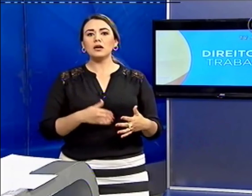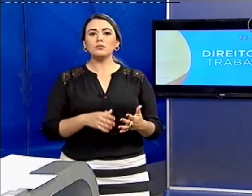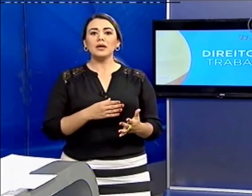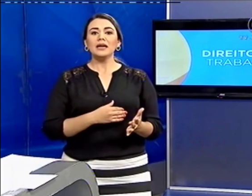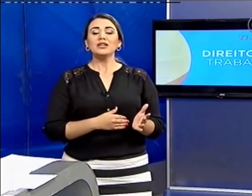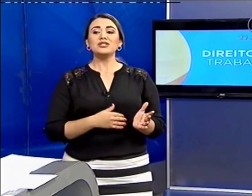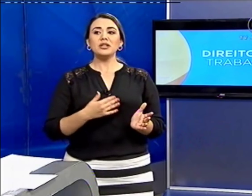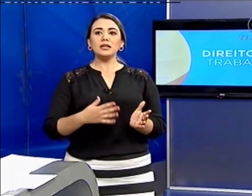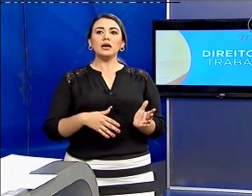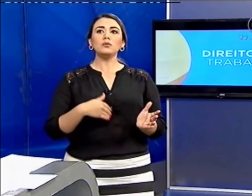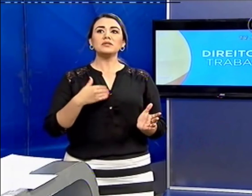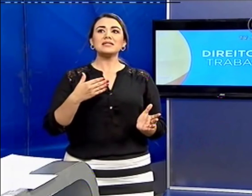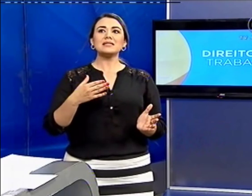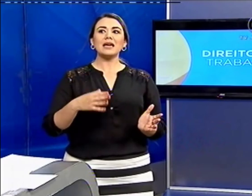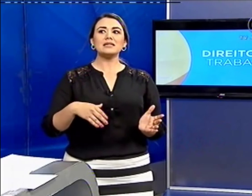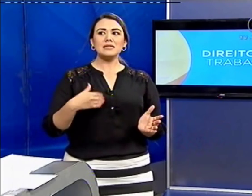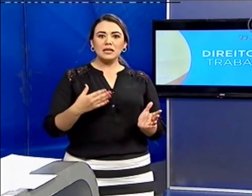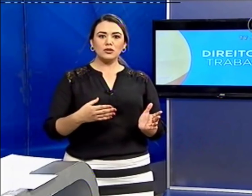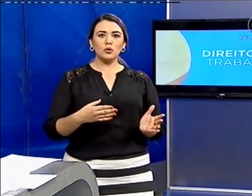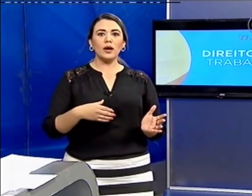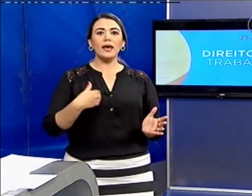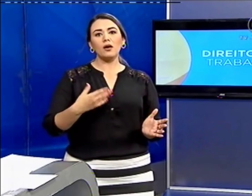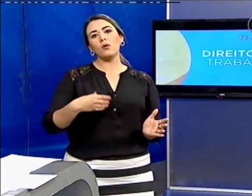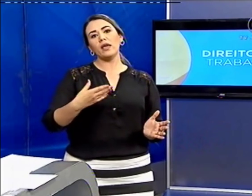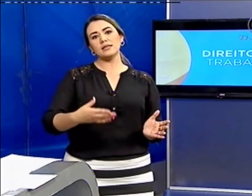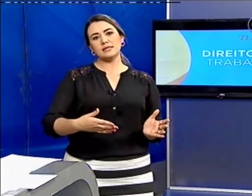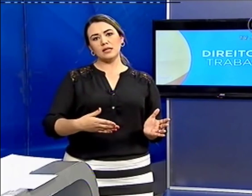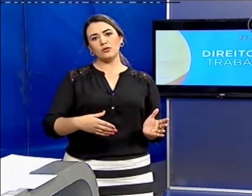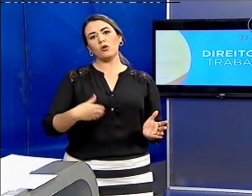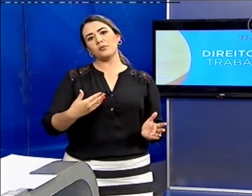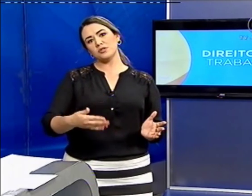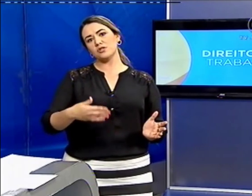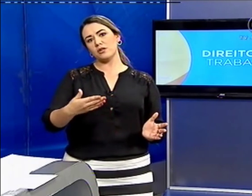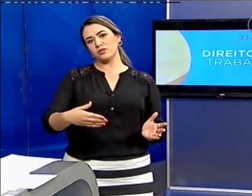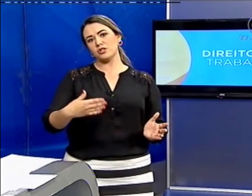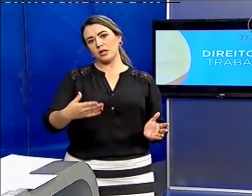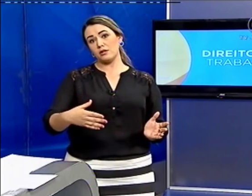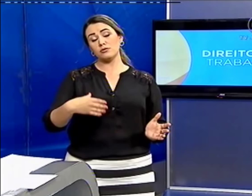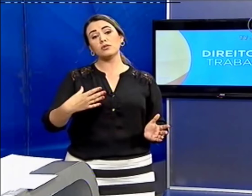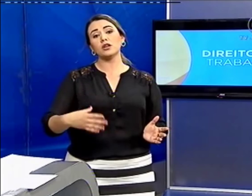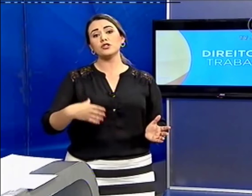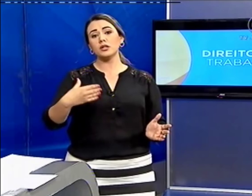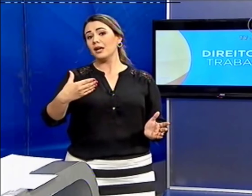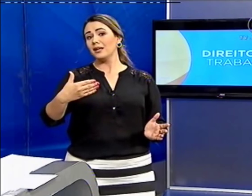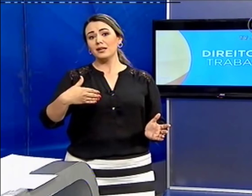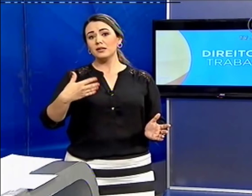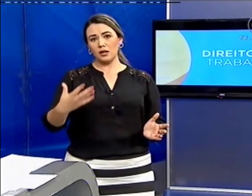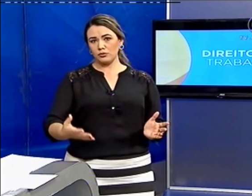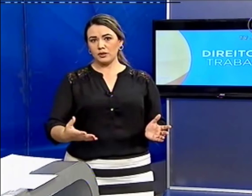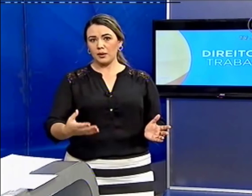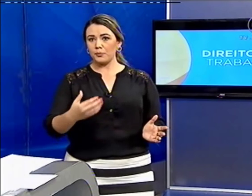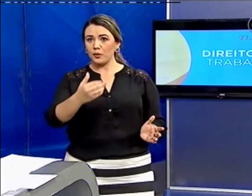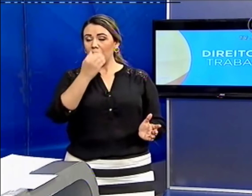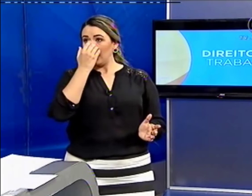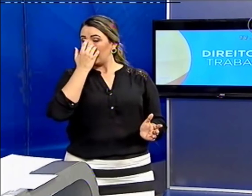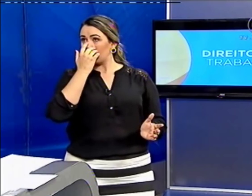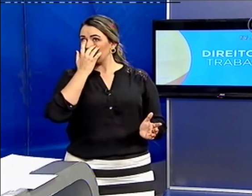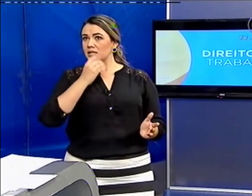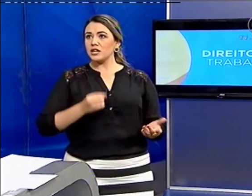razão de não ter sido reconhecido como sujeito de direitos durante tanto tempo. Então, se a